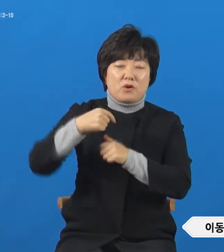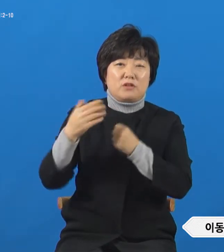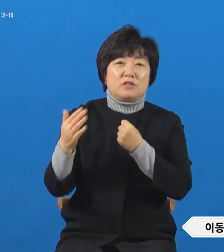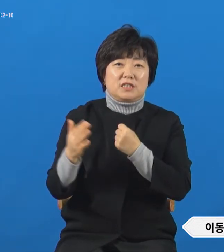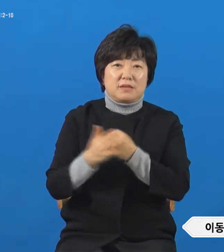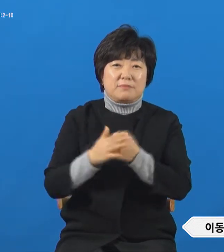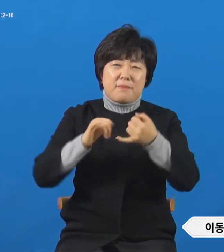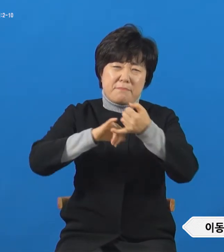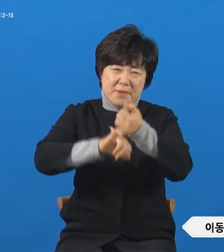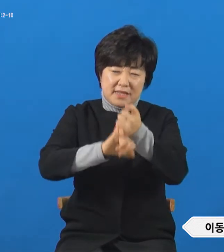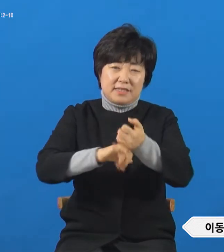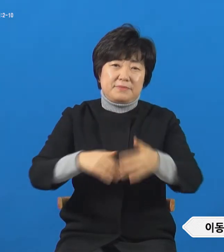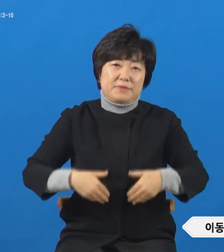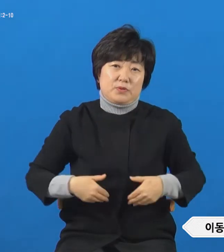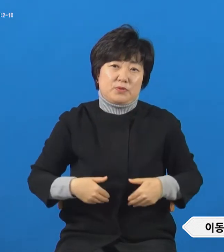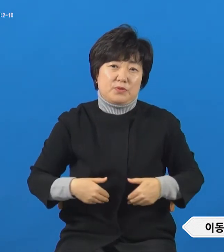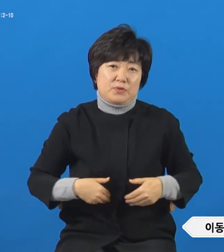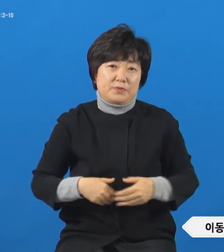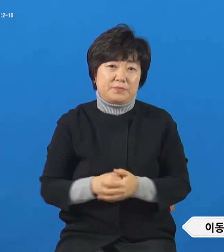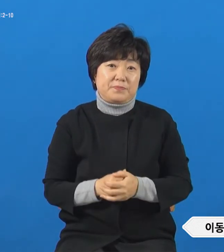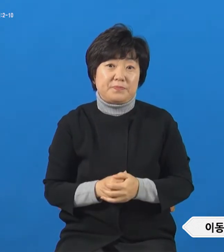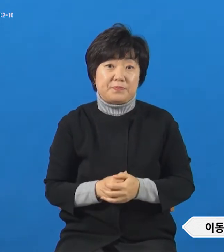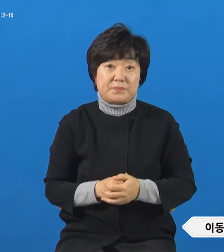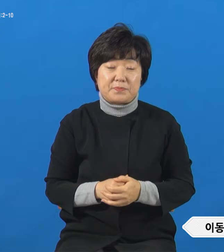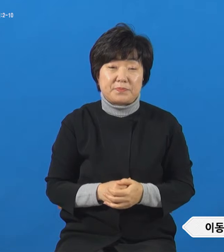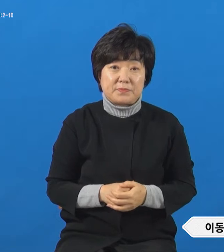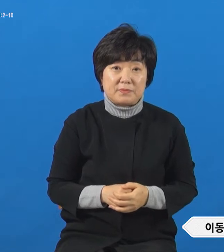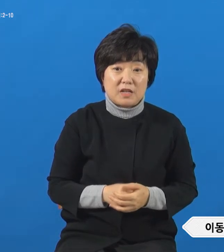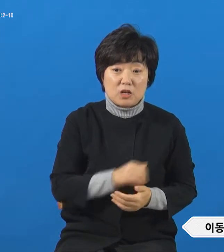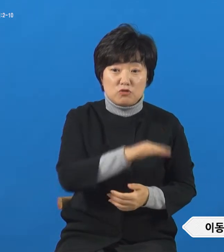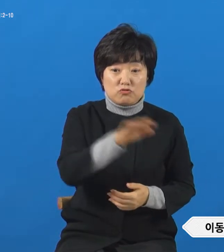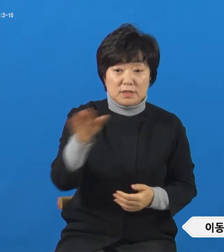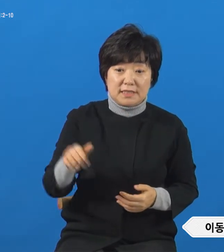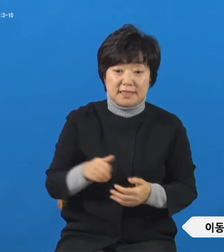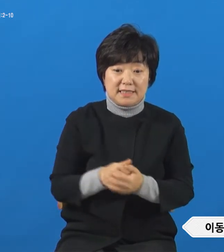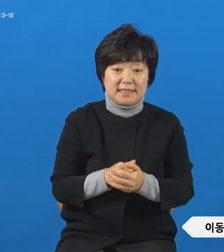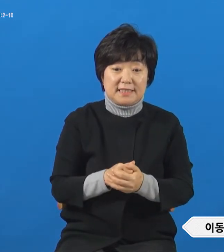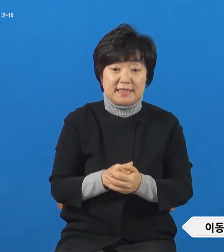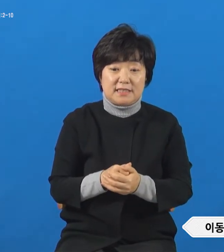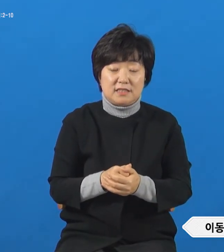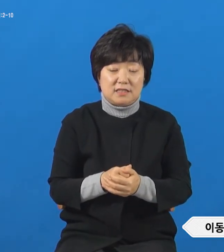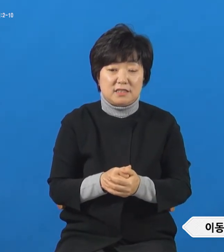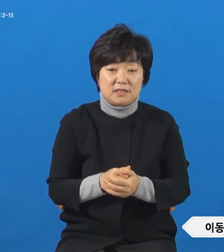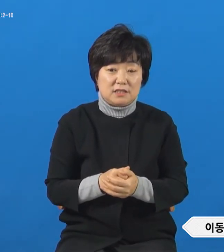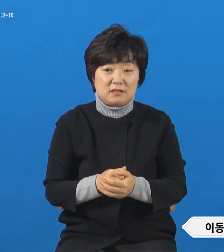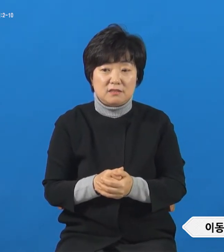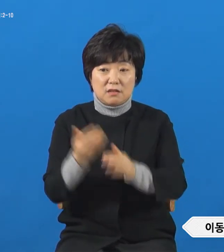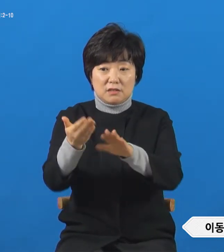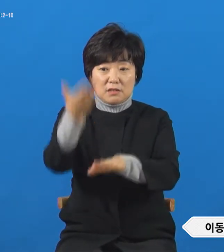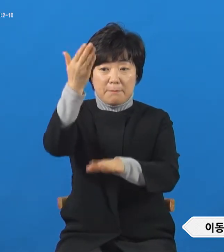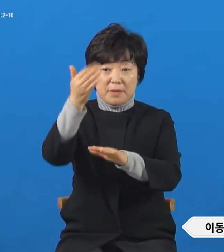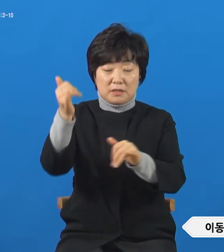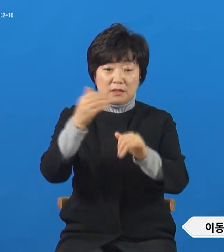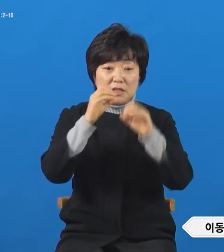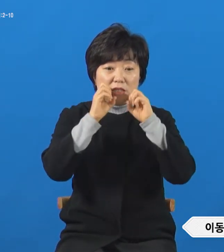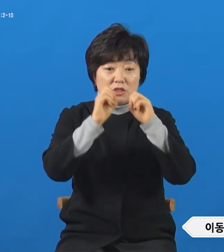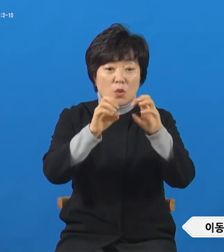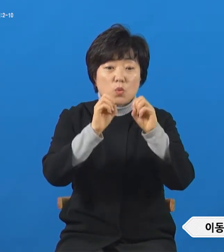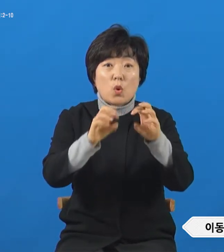때문에 그렇습니다. 만일 우리의 선배들이 이 복음 선교가